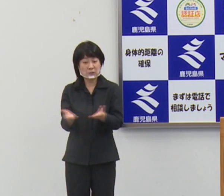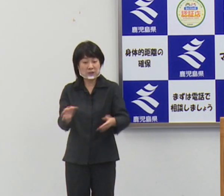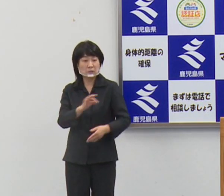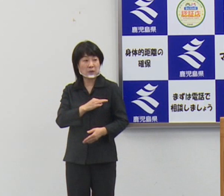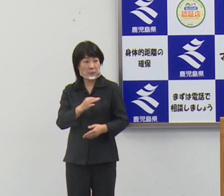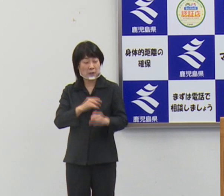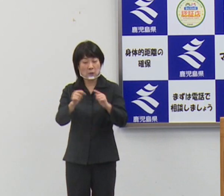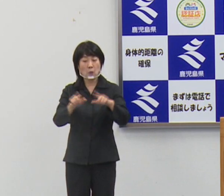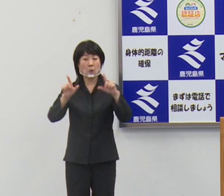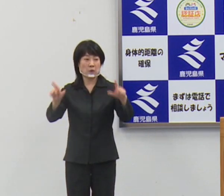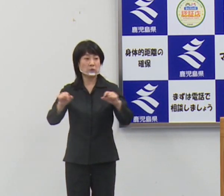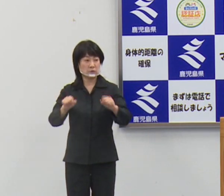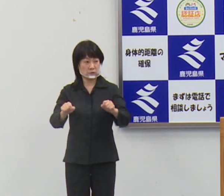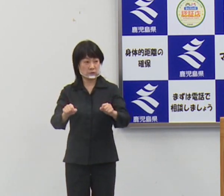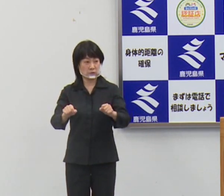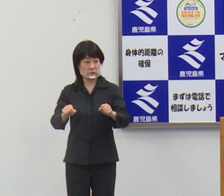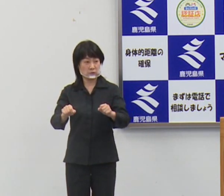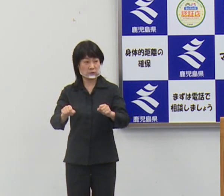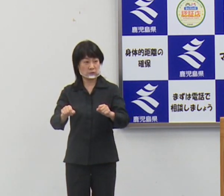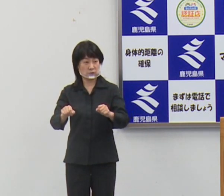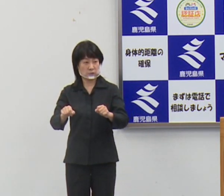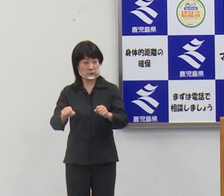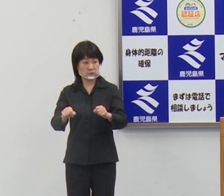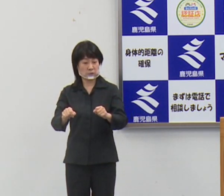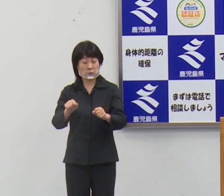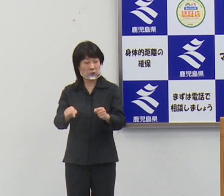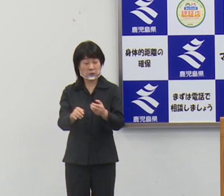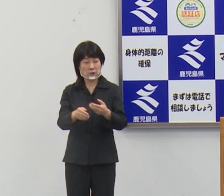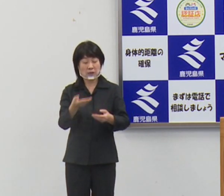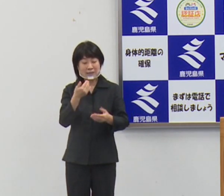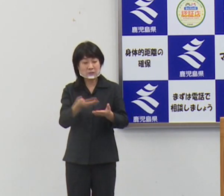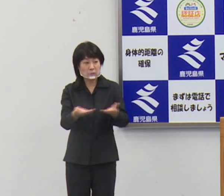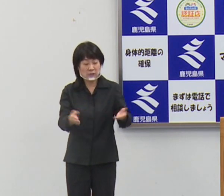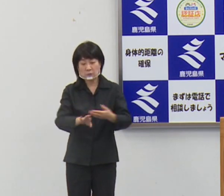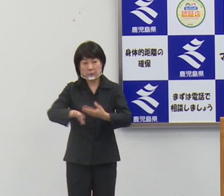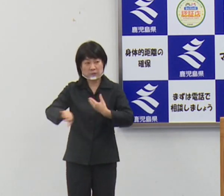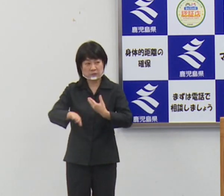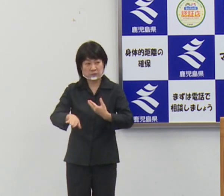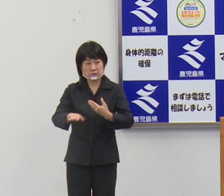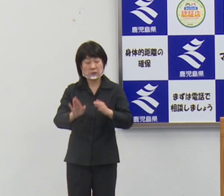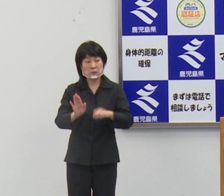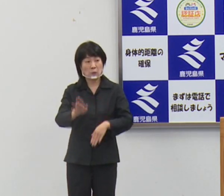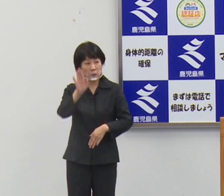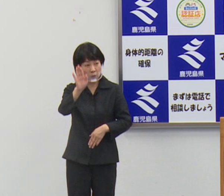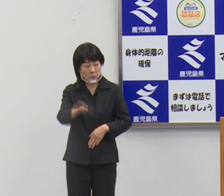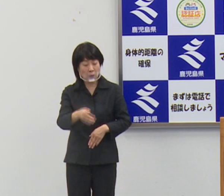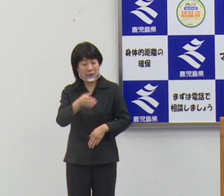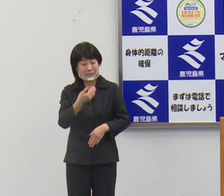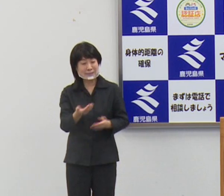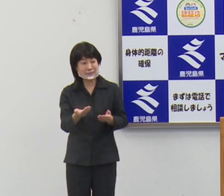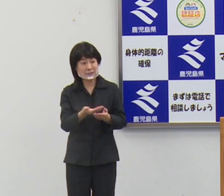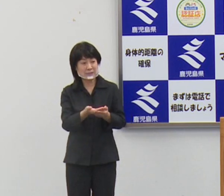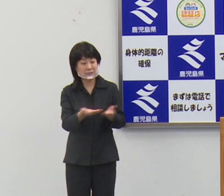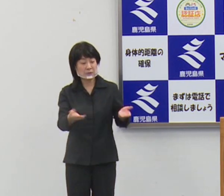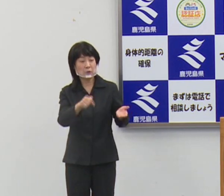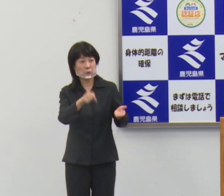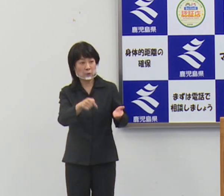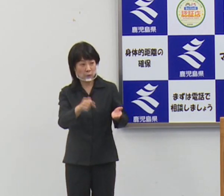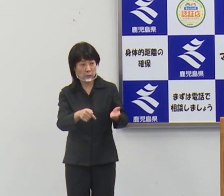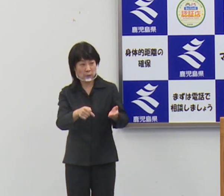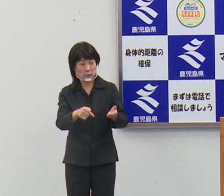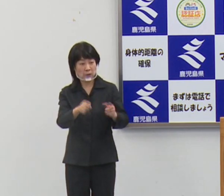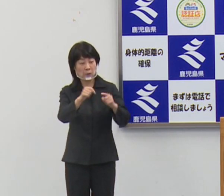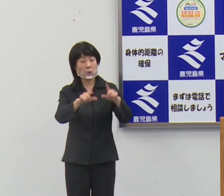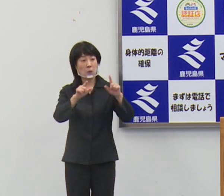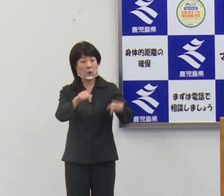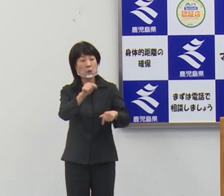することが、ごめんなさい、これは飲食店の話とまた別なんですけど、要するに飲食店を今度公表することで逆にやってる店を紹介する、宣伝し